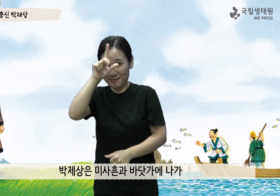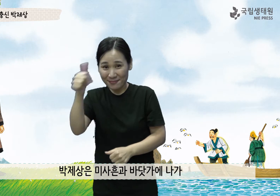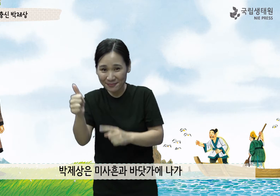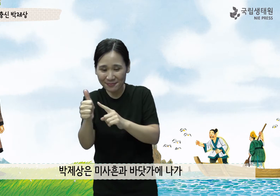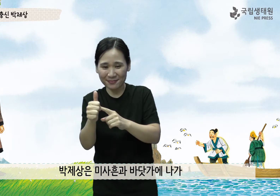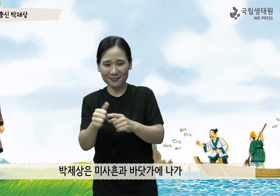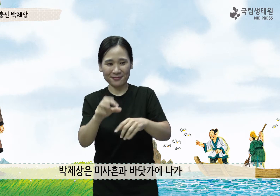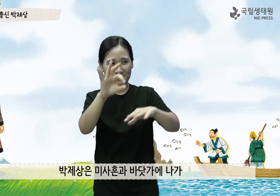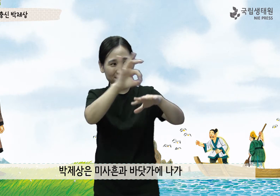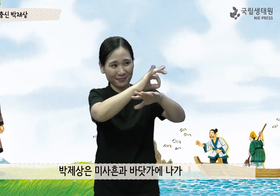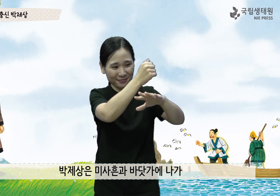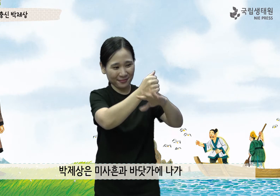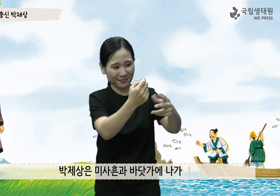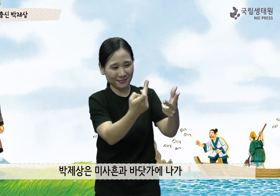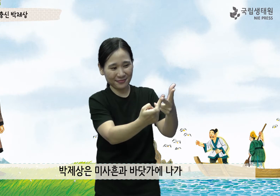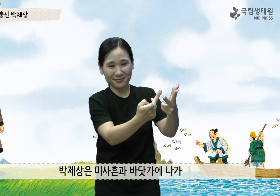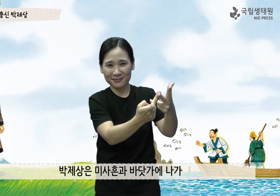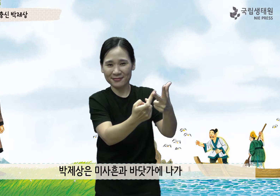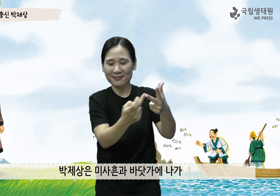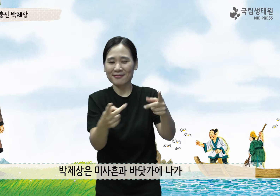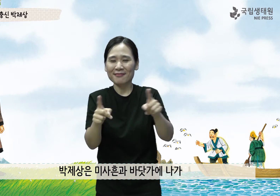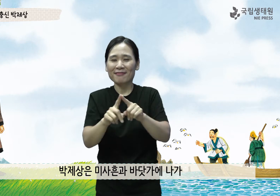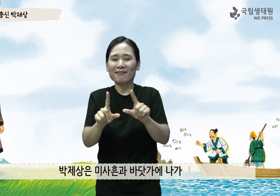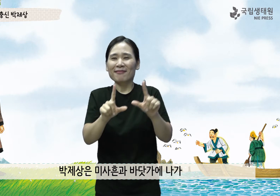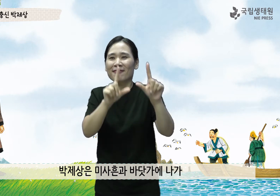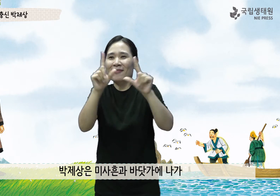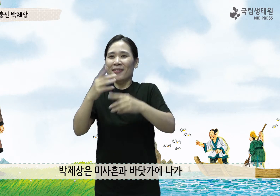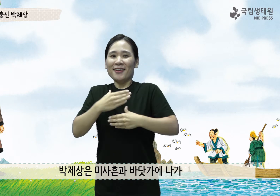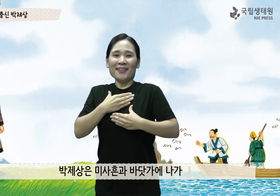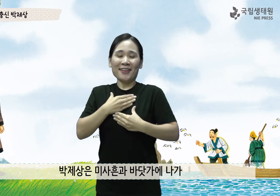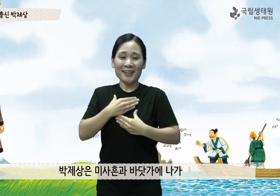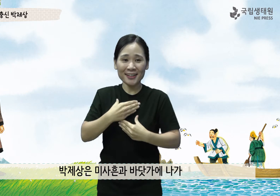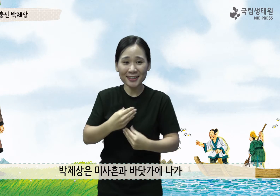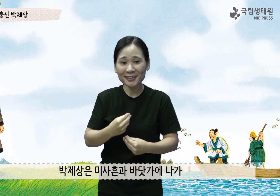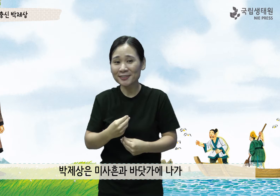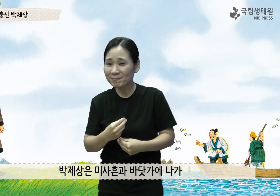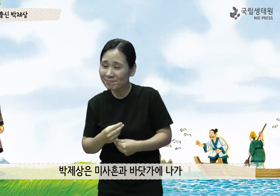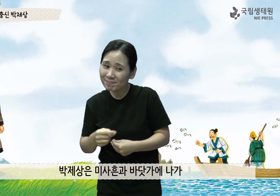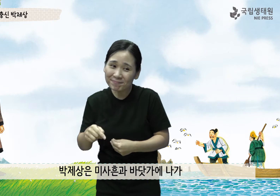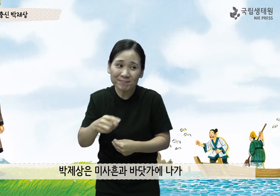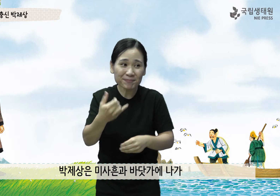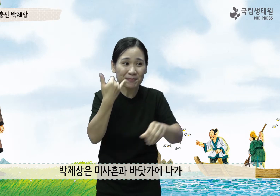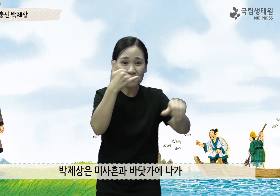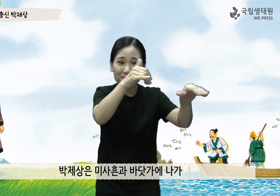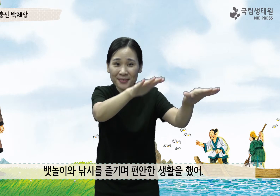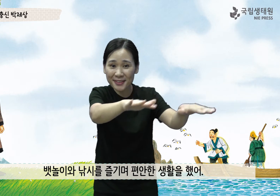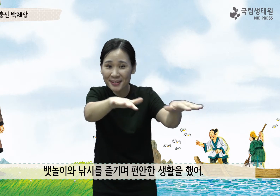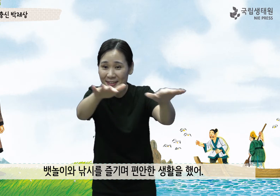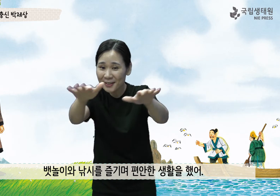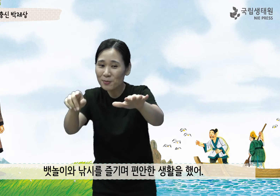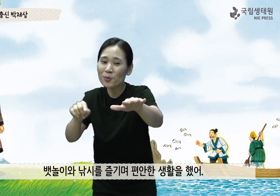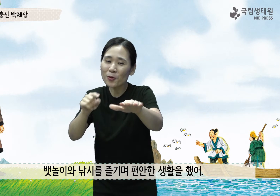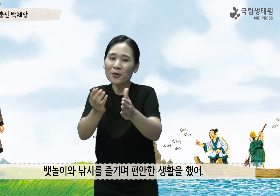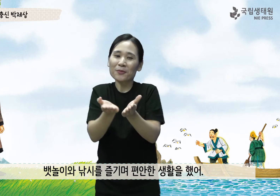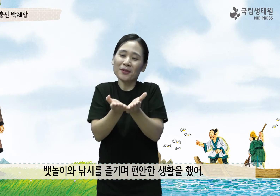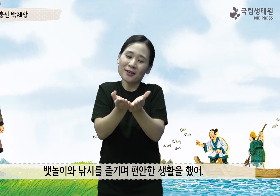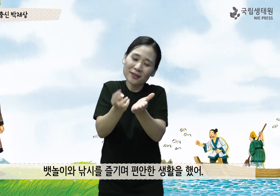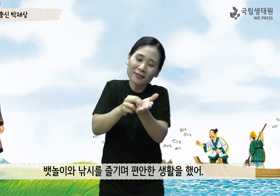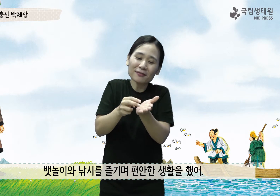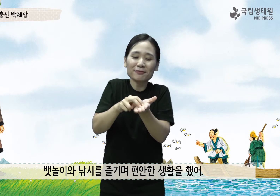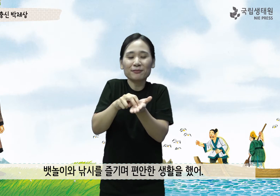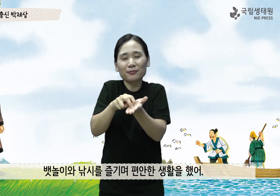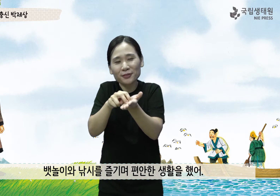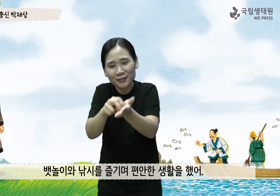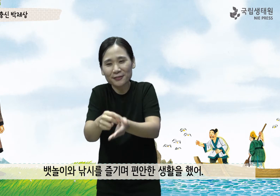박재상은 미사은과 바닷가에 나가 배놀이와 낚시를 즐기며 편안한 생활을